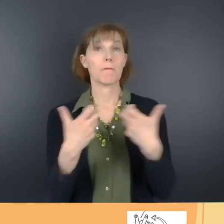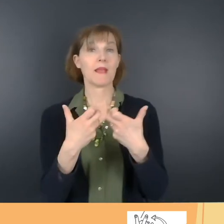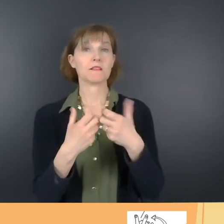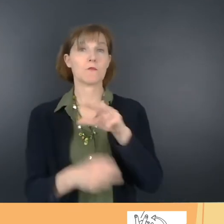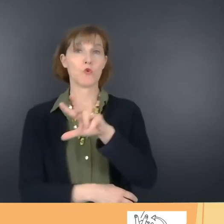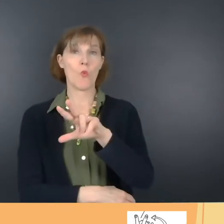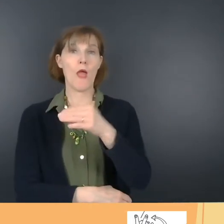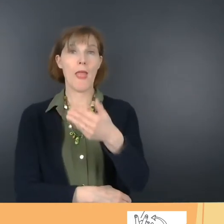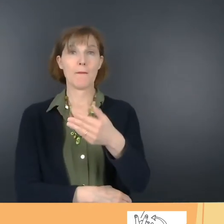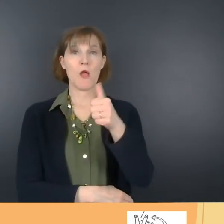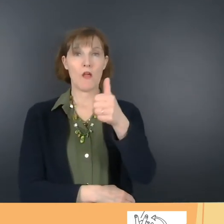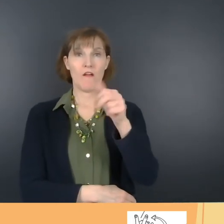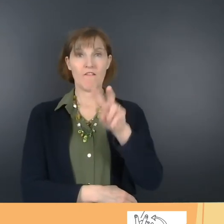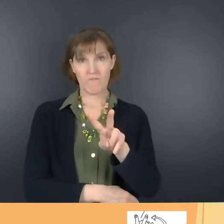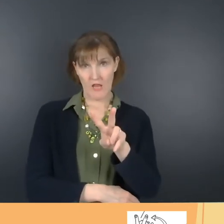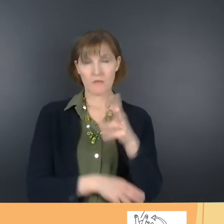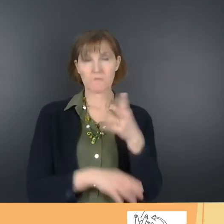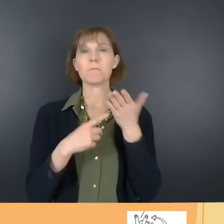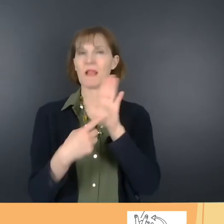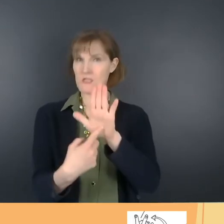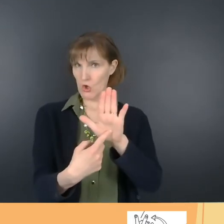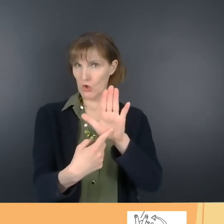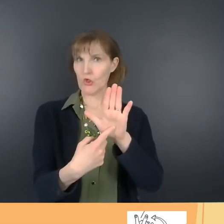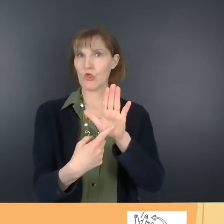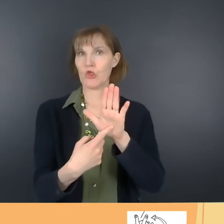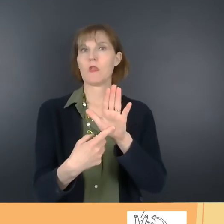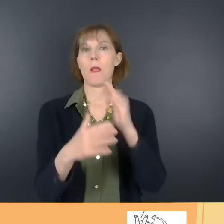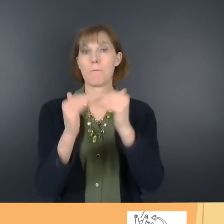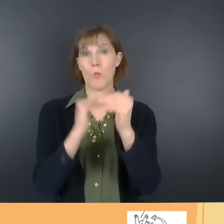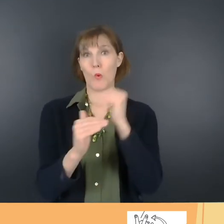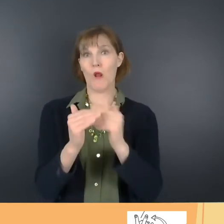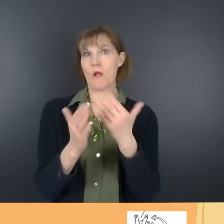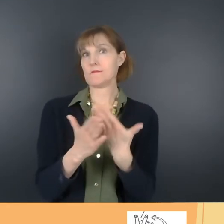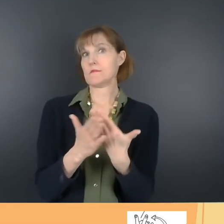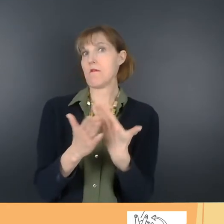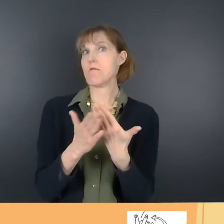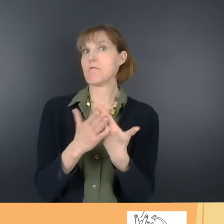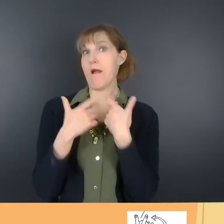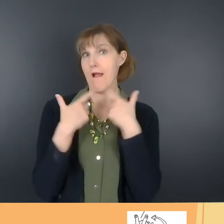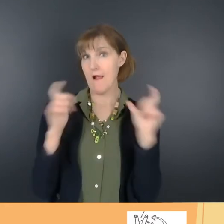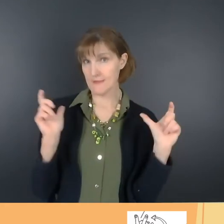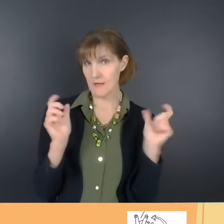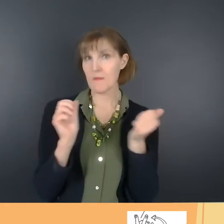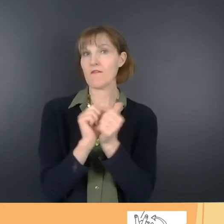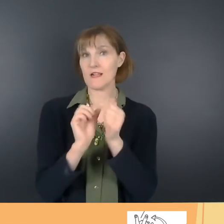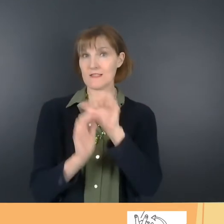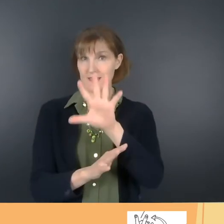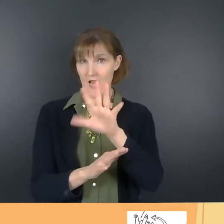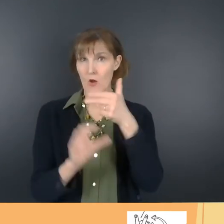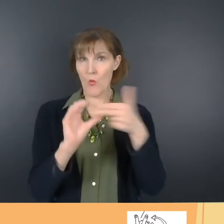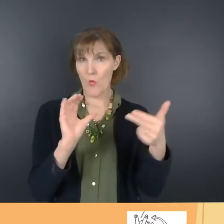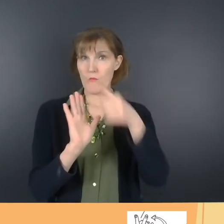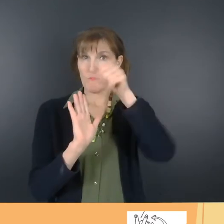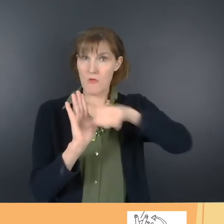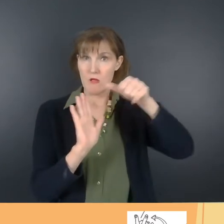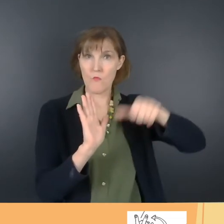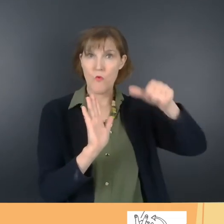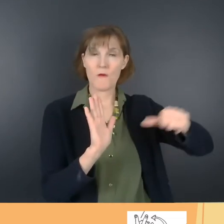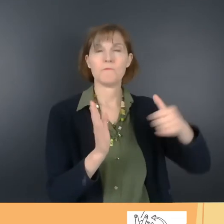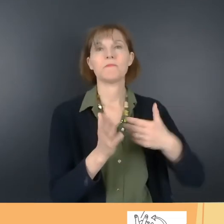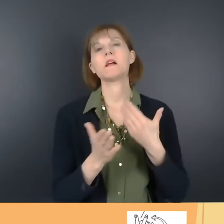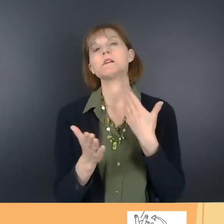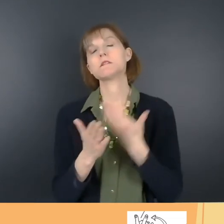Par exemple, 3M1V. Je vous présente ce programme-là qui est accessible